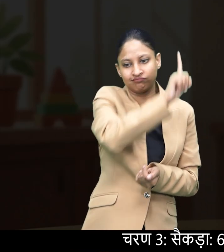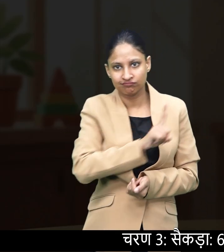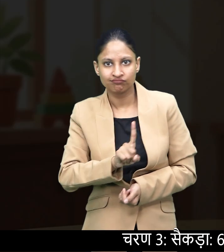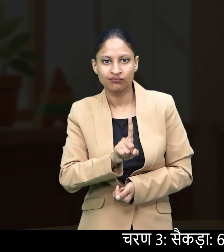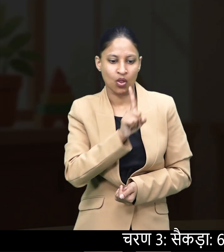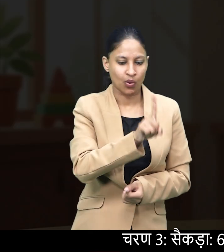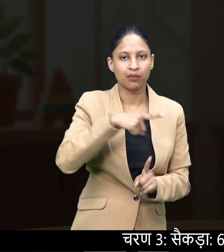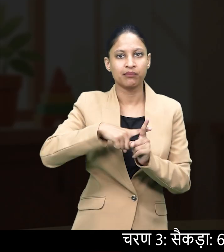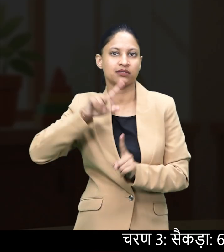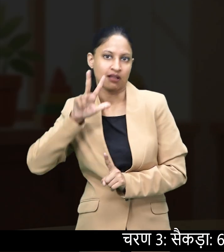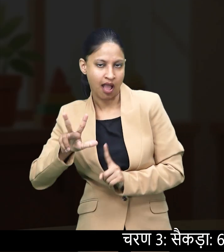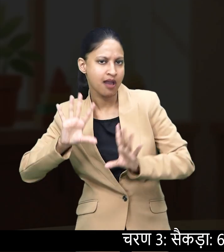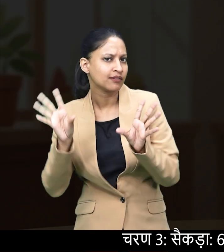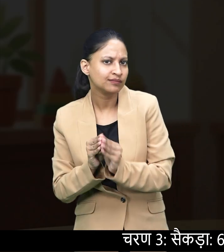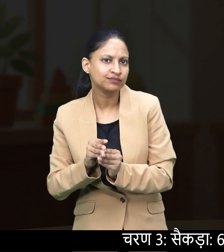9।